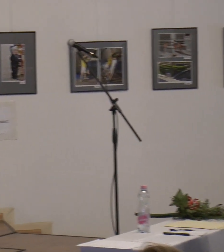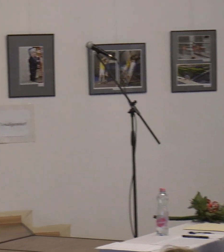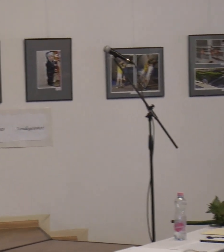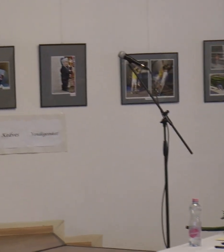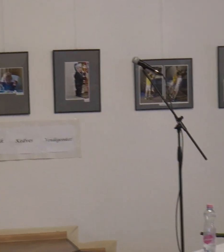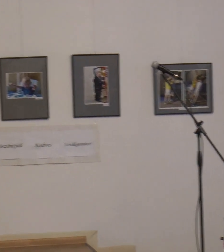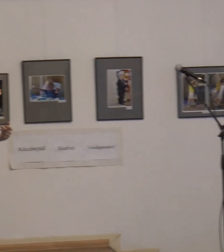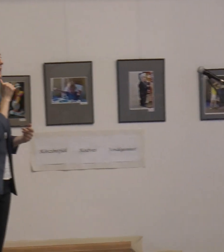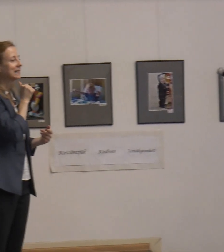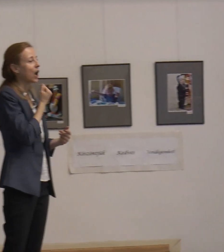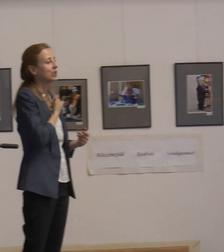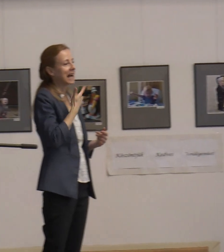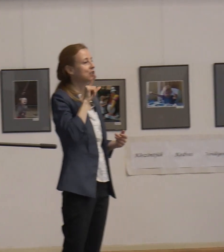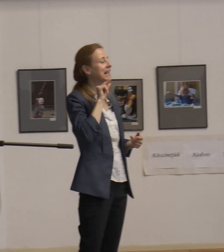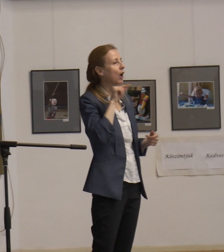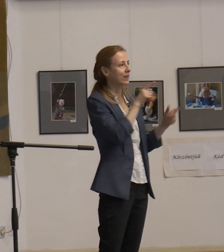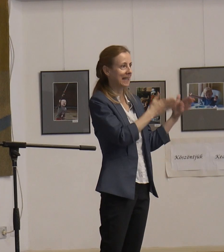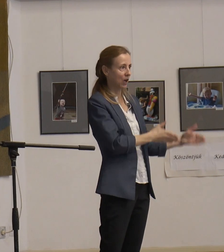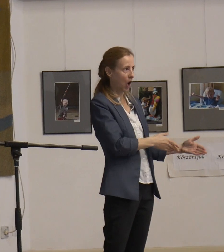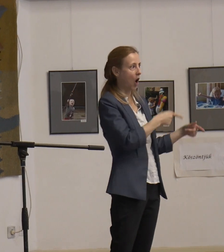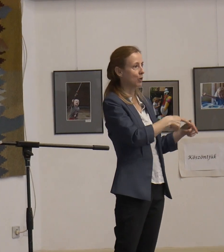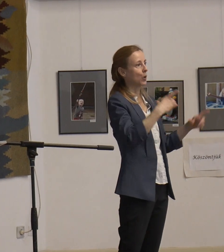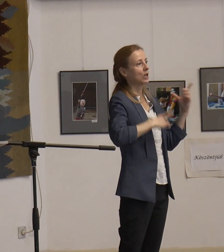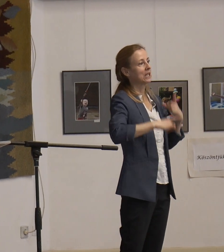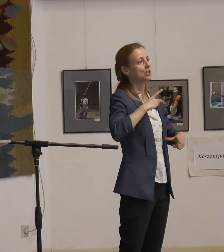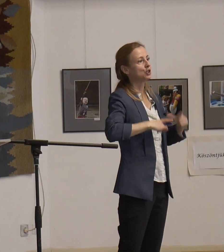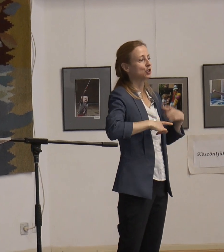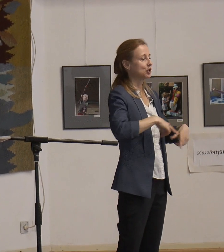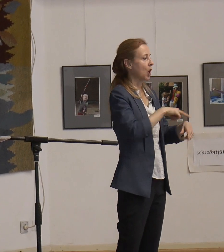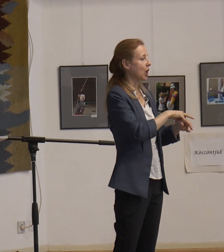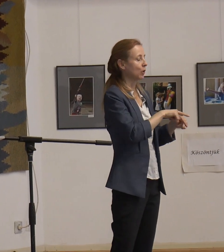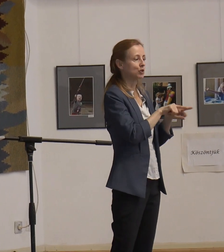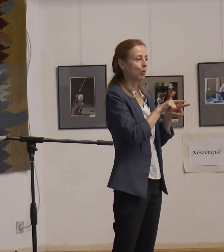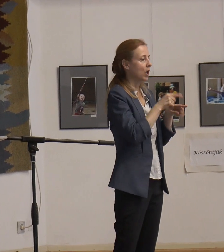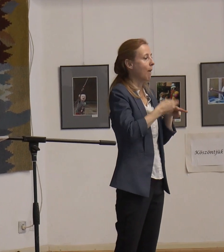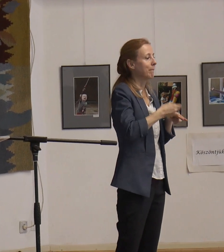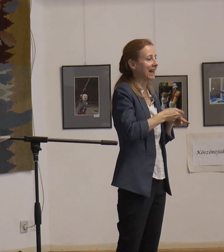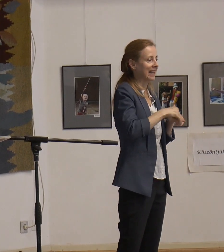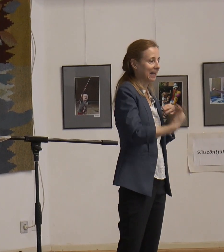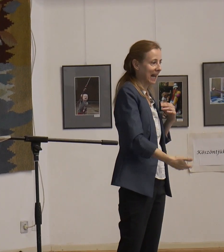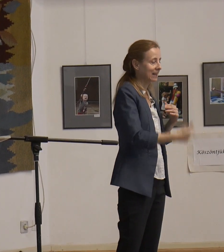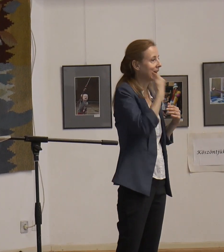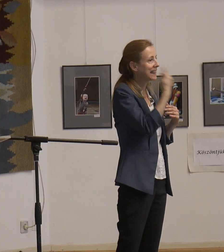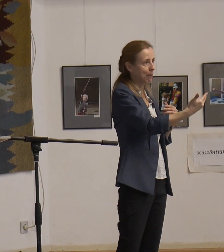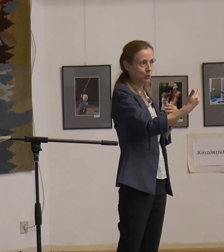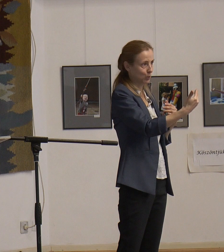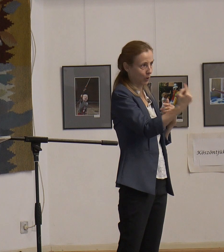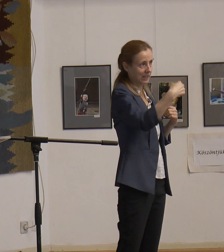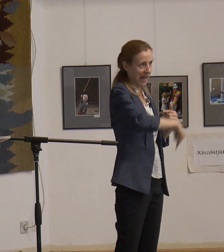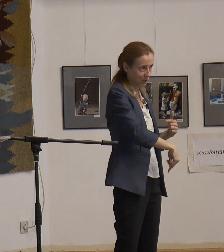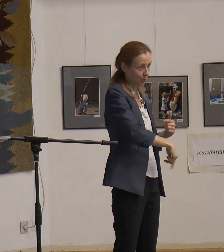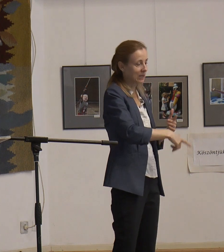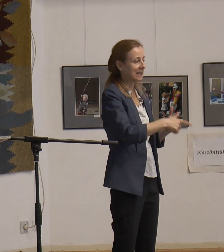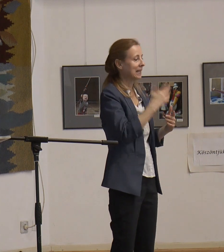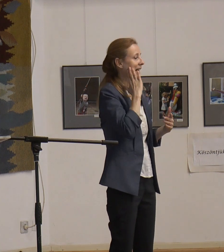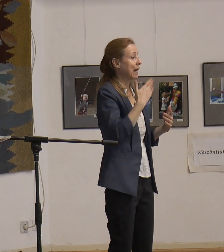Kéki Andrásné Katikával, de sajnos olyannyira lebetegedett, hogy nem tudott eljönni, és hát már